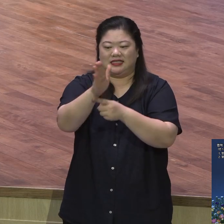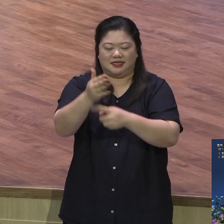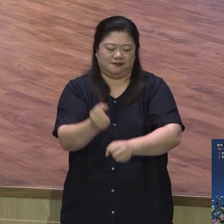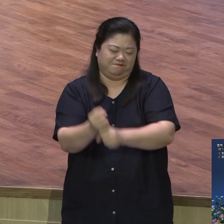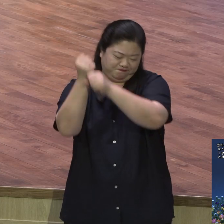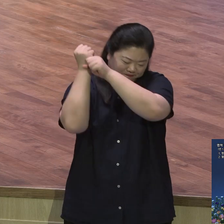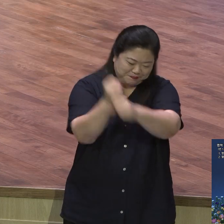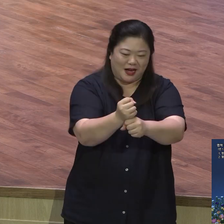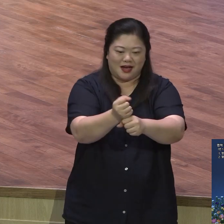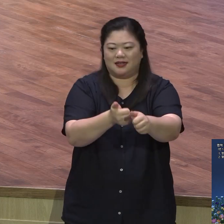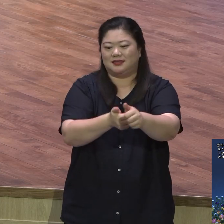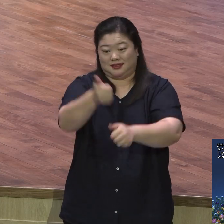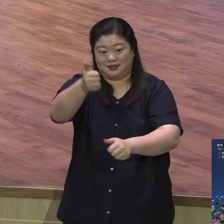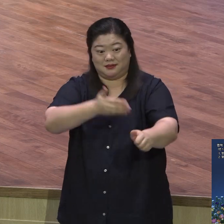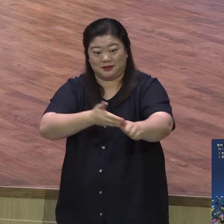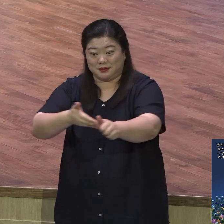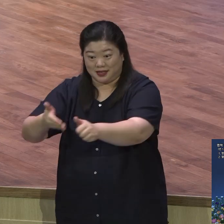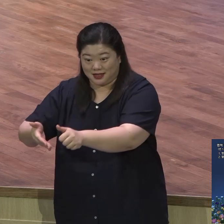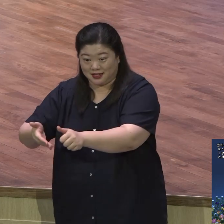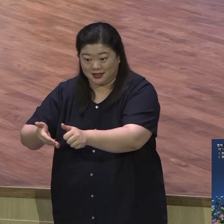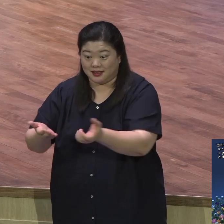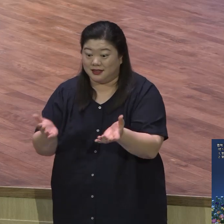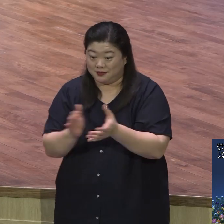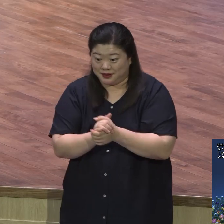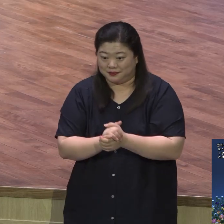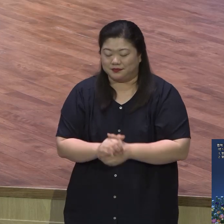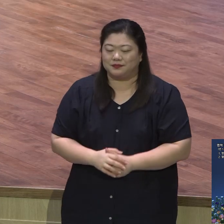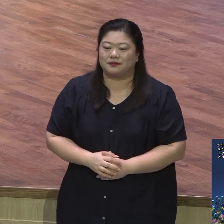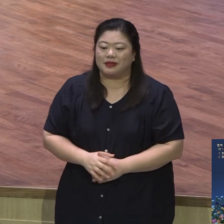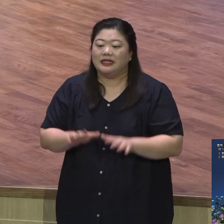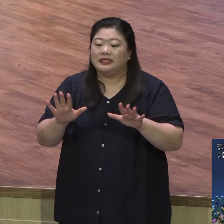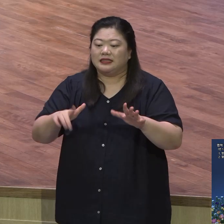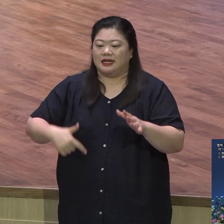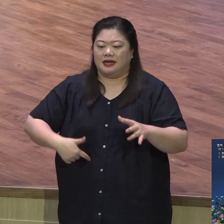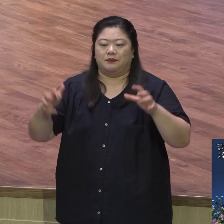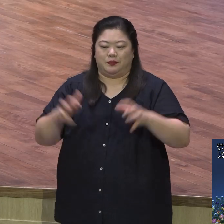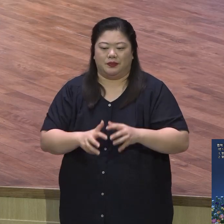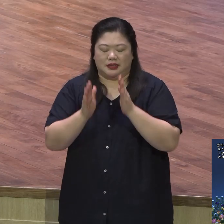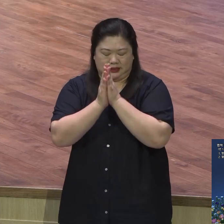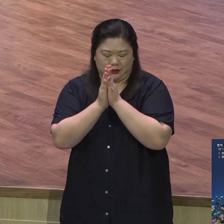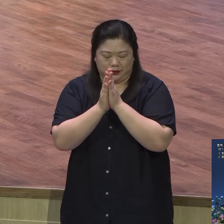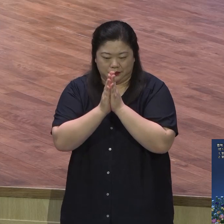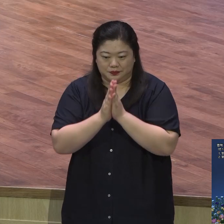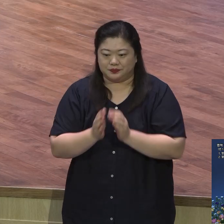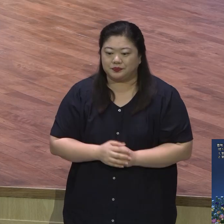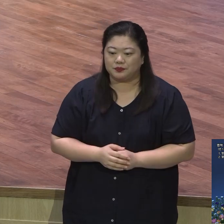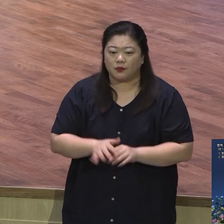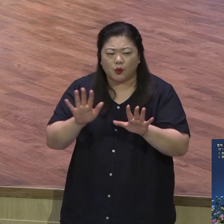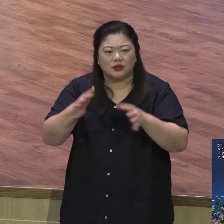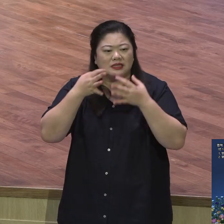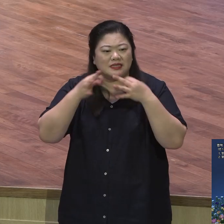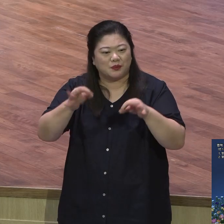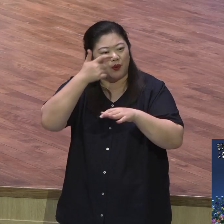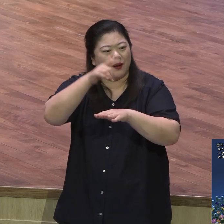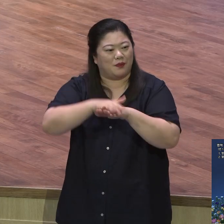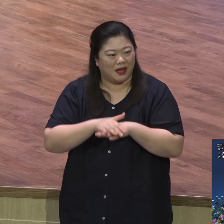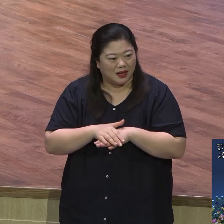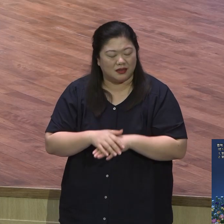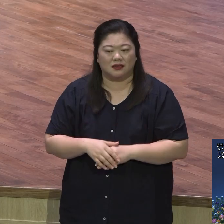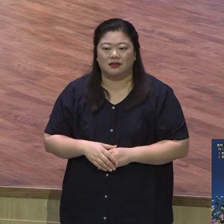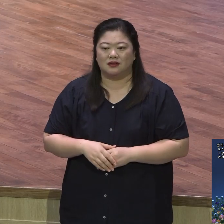되시기를 제물으로 축복합니다 하나님 앞에 기도하겠습니다 여러분들이 기도하러 나왔으니까 뭐 그렇게